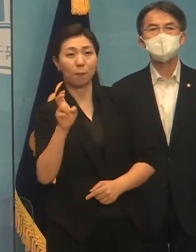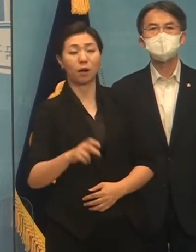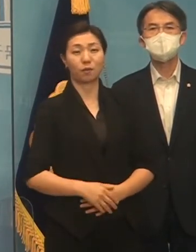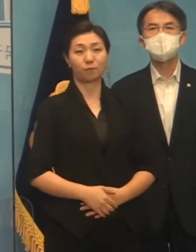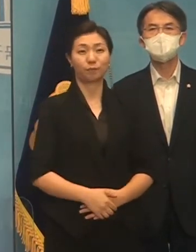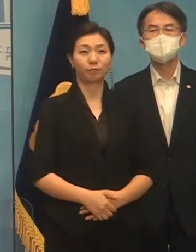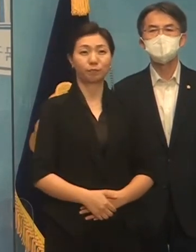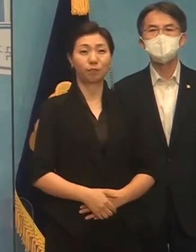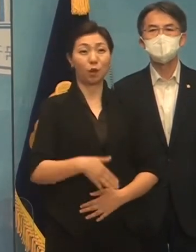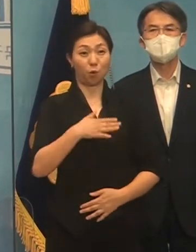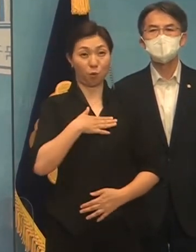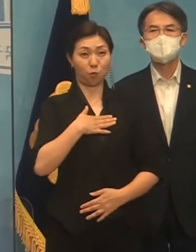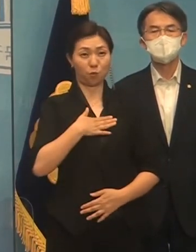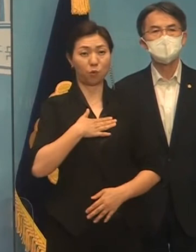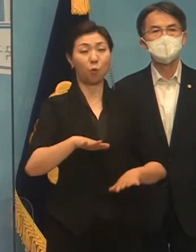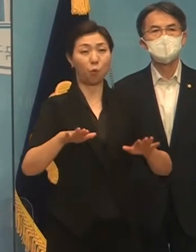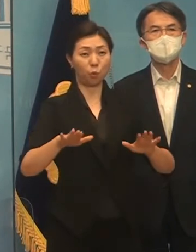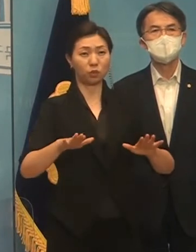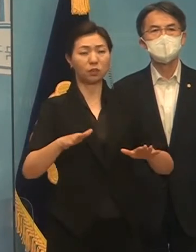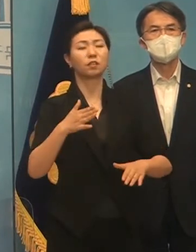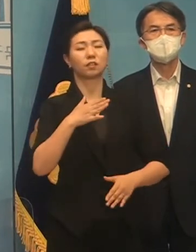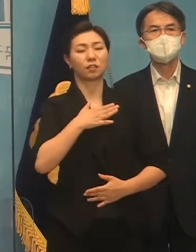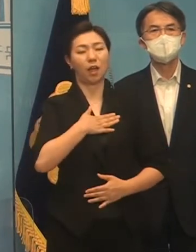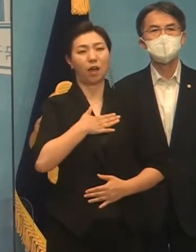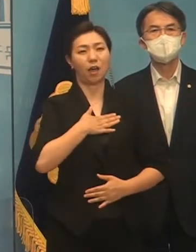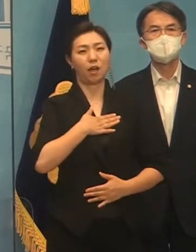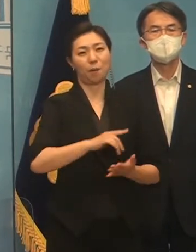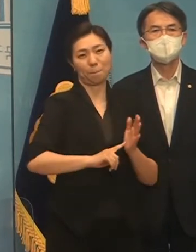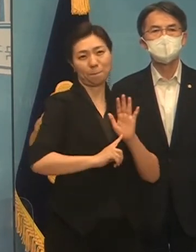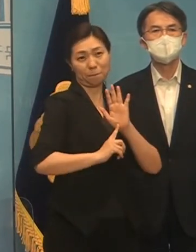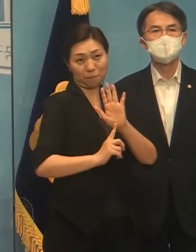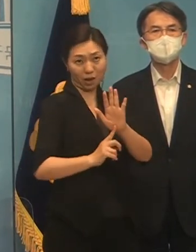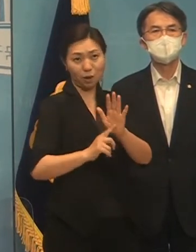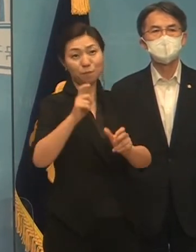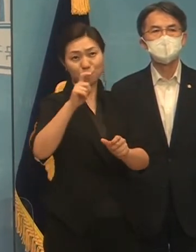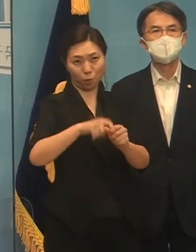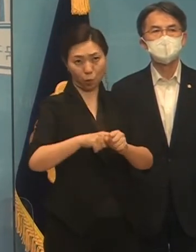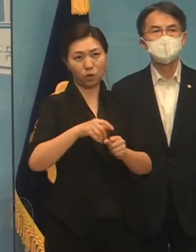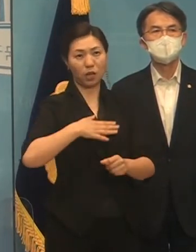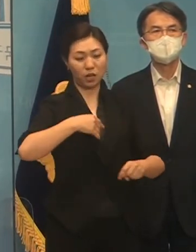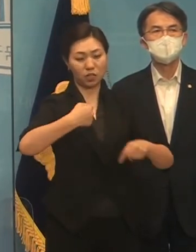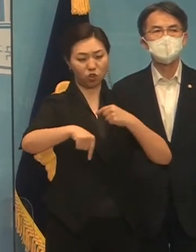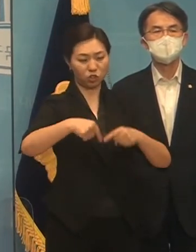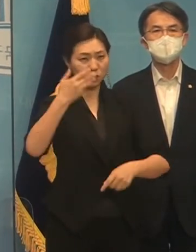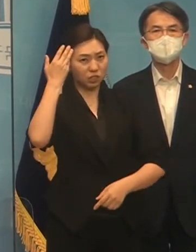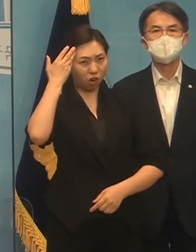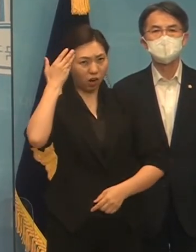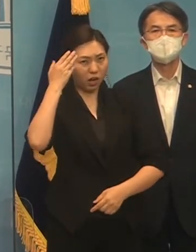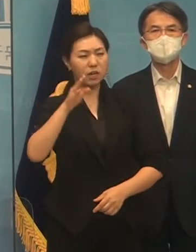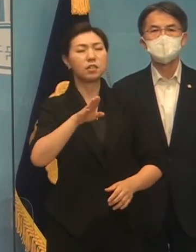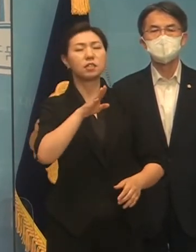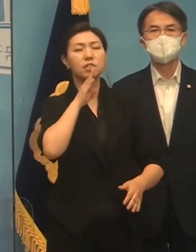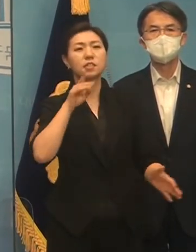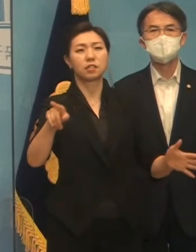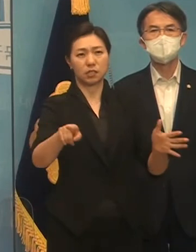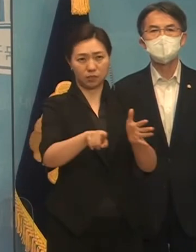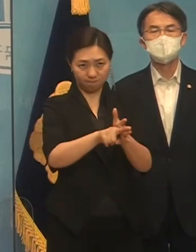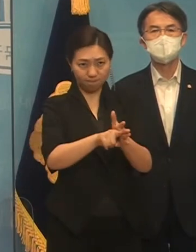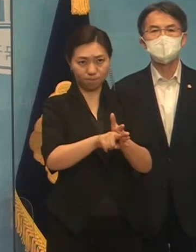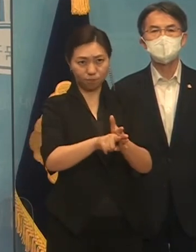오늘은 제 자신을 팔러 왔습니다. 제가 가진 정치 철학, 신념, 그리고